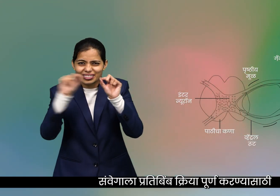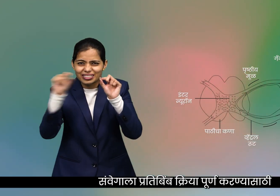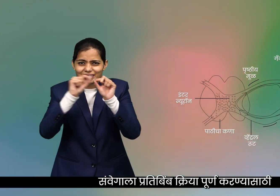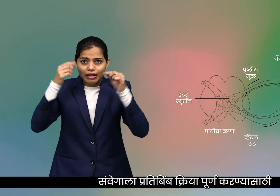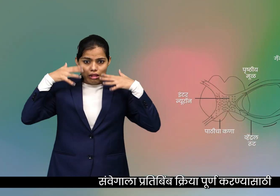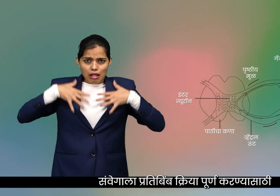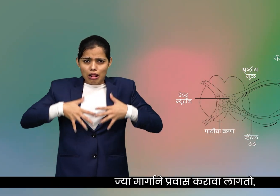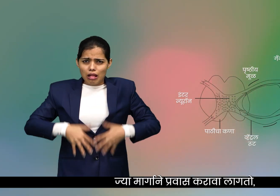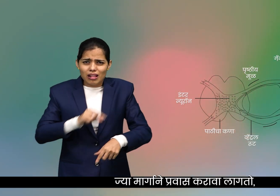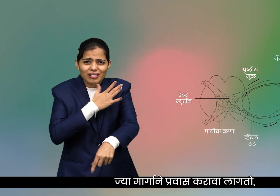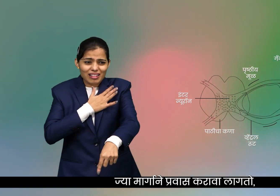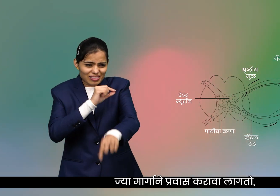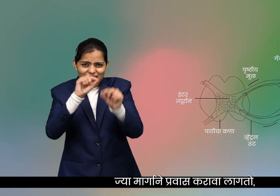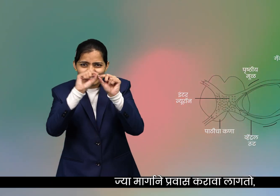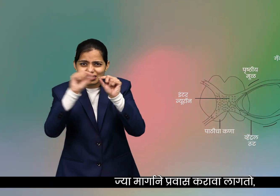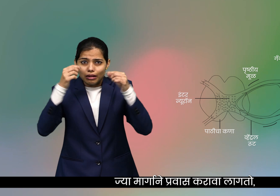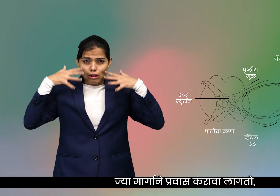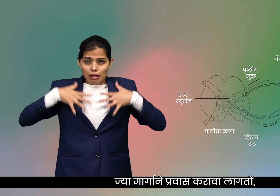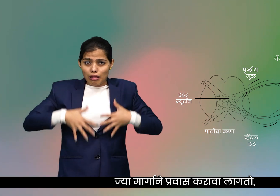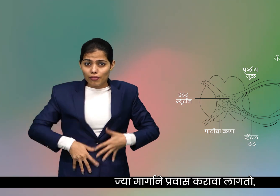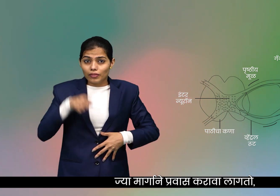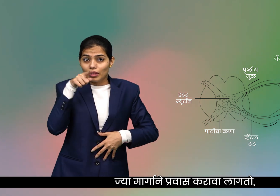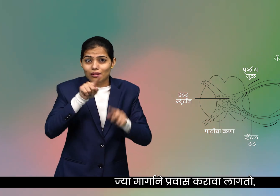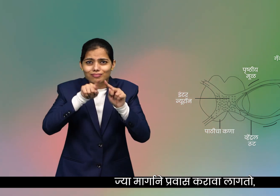करण्यासाठी ज्या मार्गाने प्रवास करावा लागतो